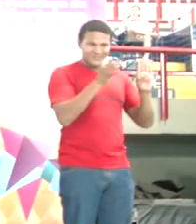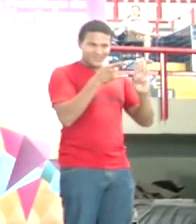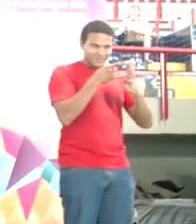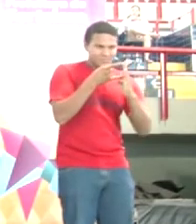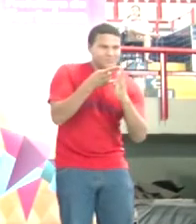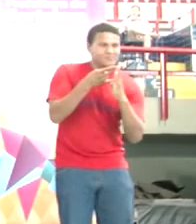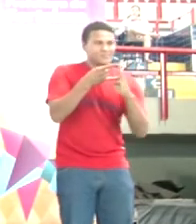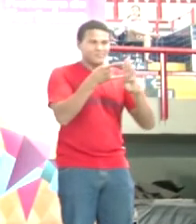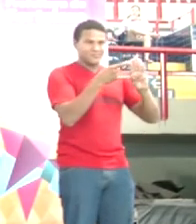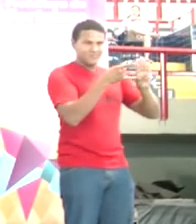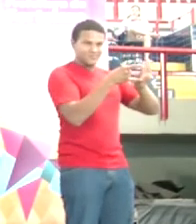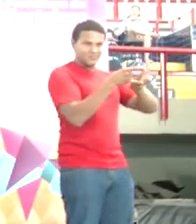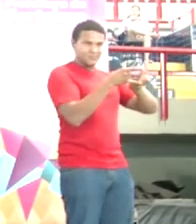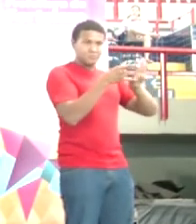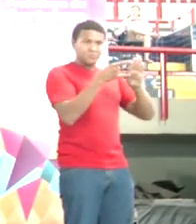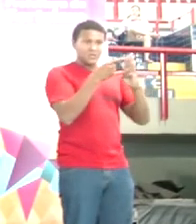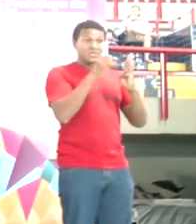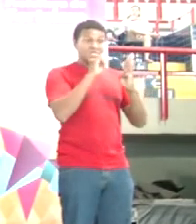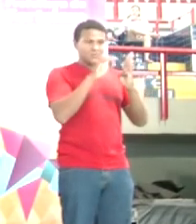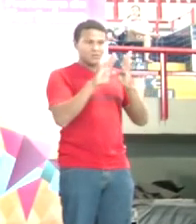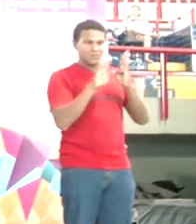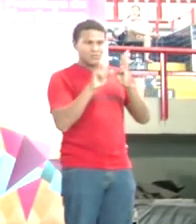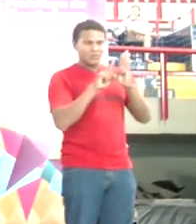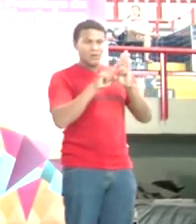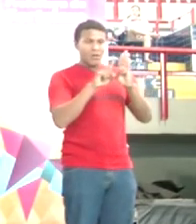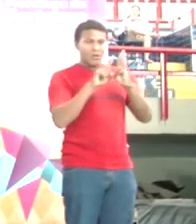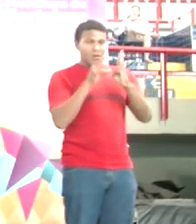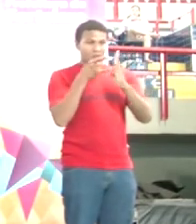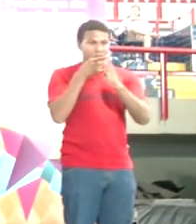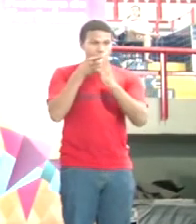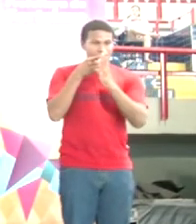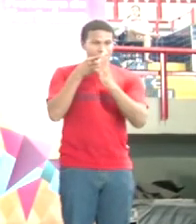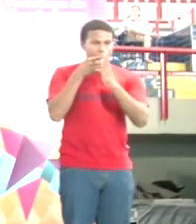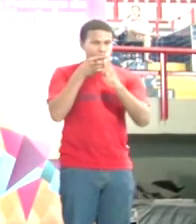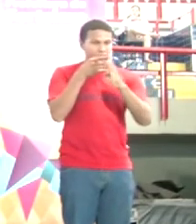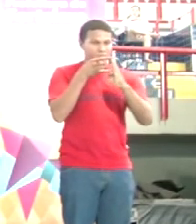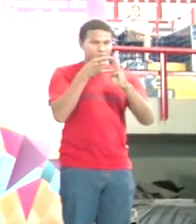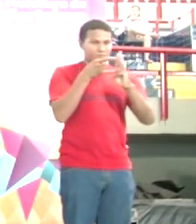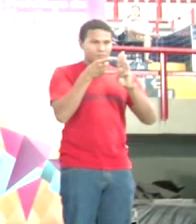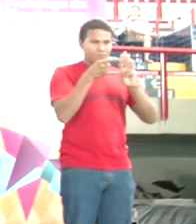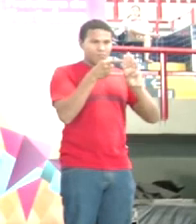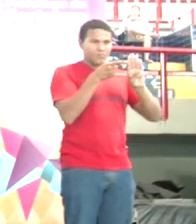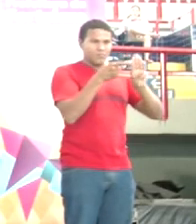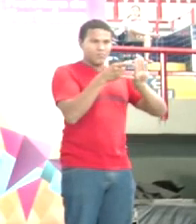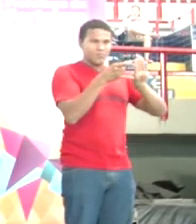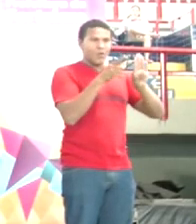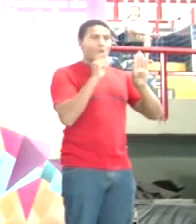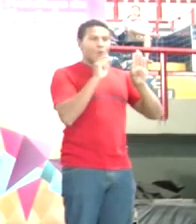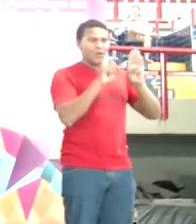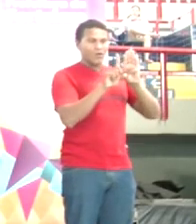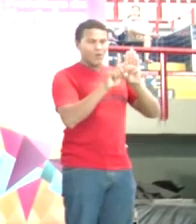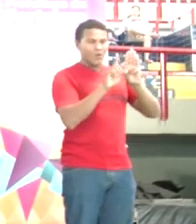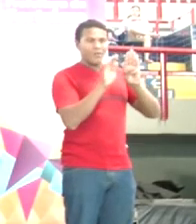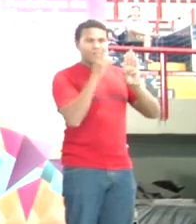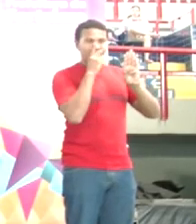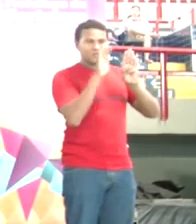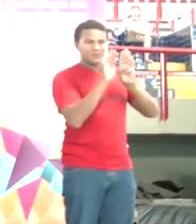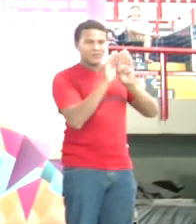da parede. À medida que a porta vai passando pelo ar, digamos assim, né? Ela vai